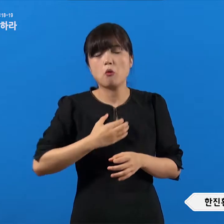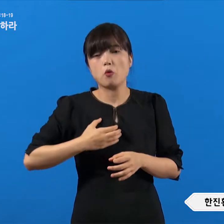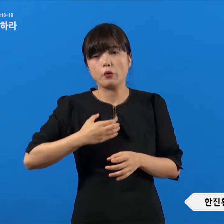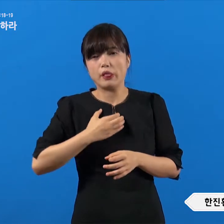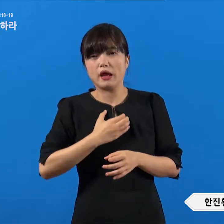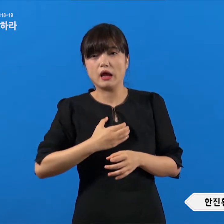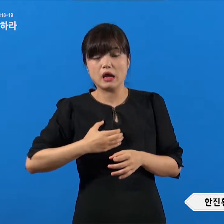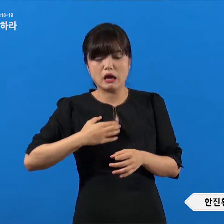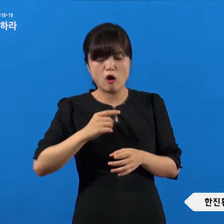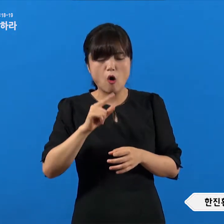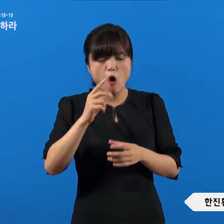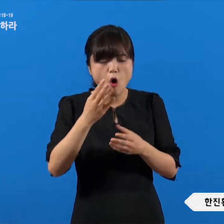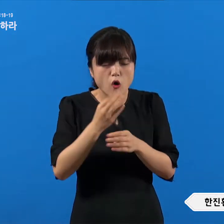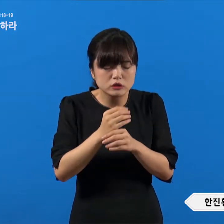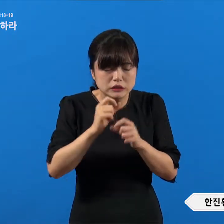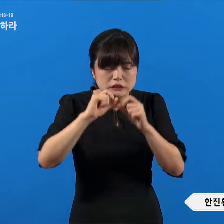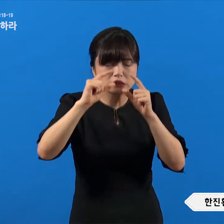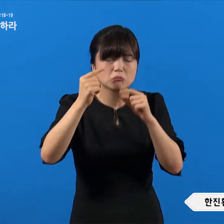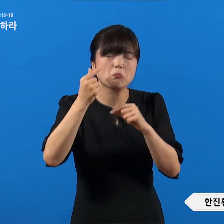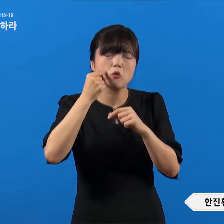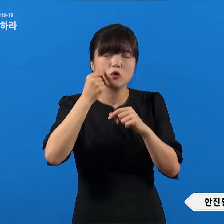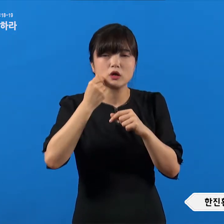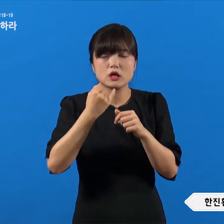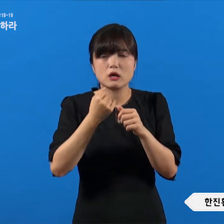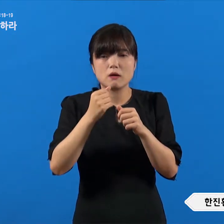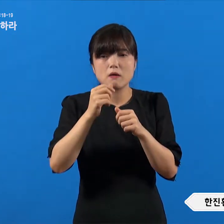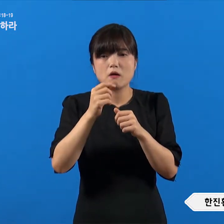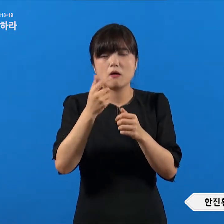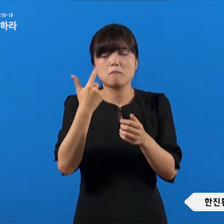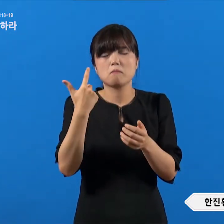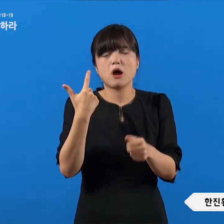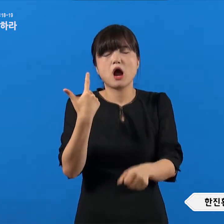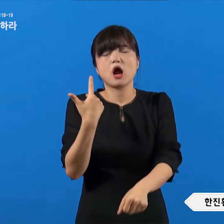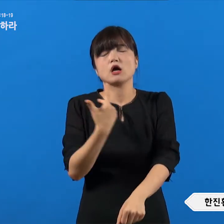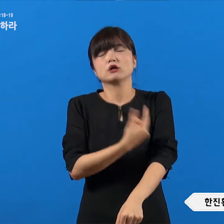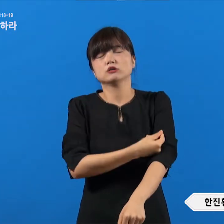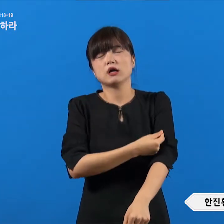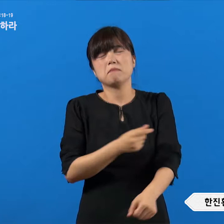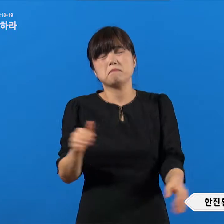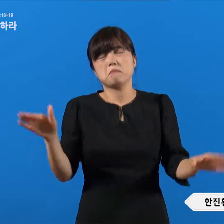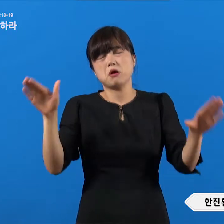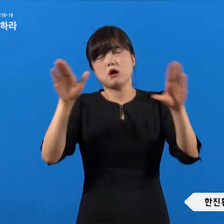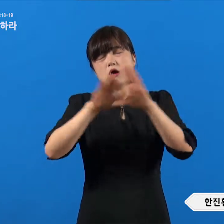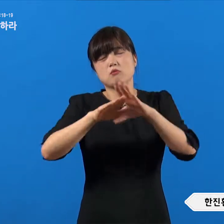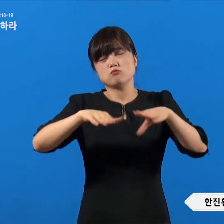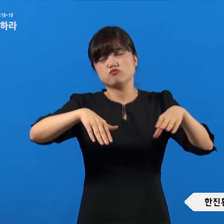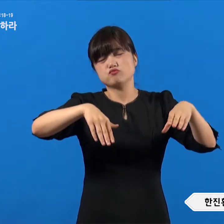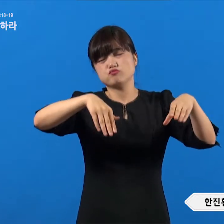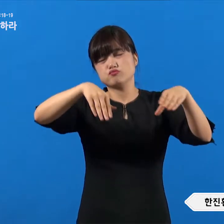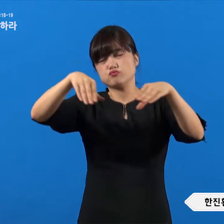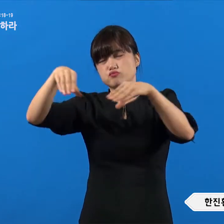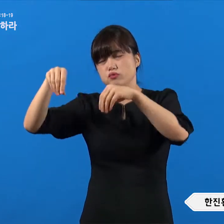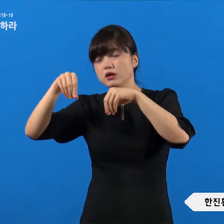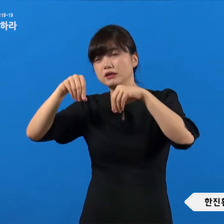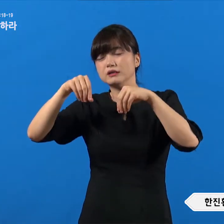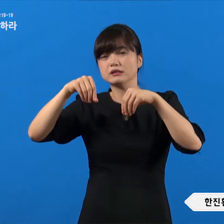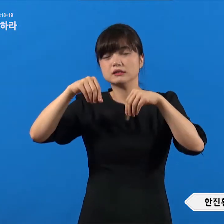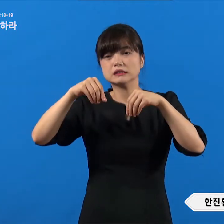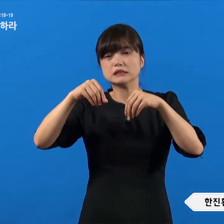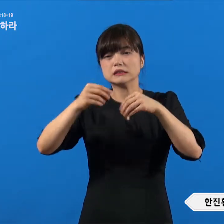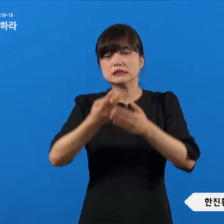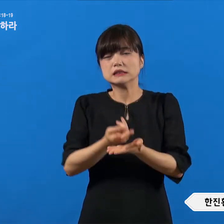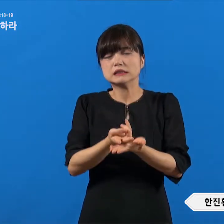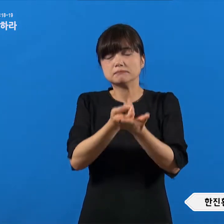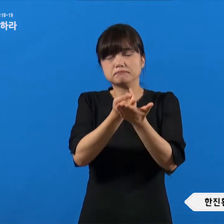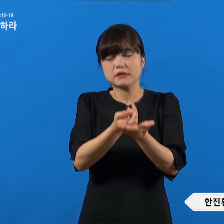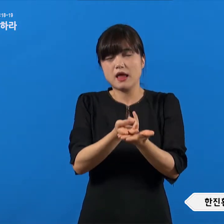언제 깨어날지도 모르는 마취실을 향해 한밤중 병실마다 불 꺼진 사막을 지나